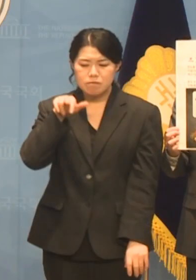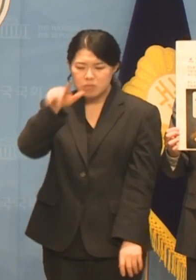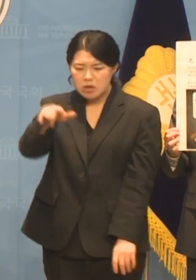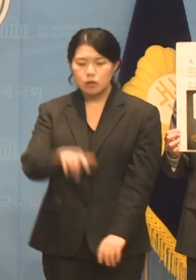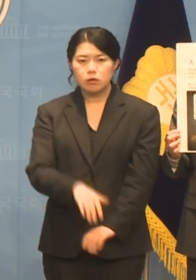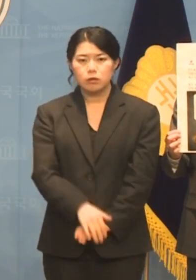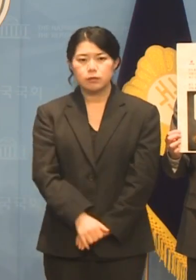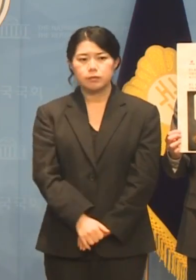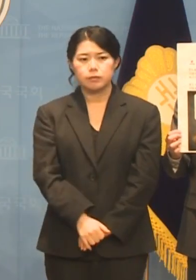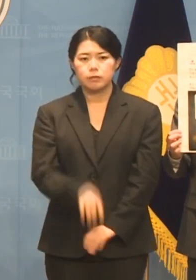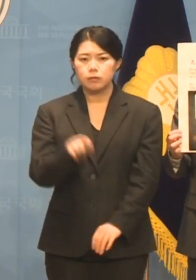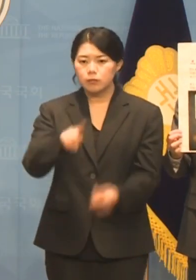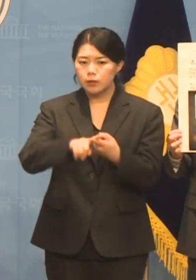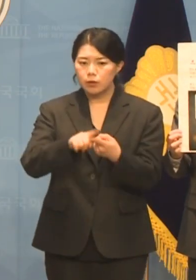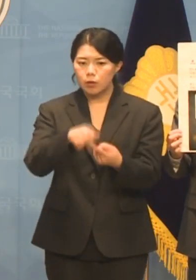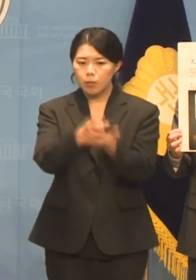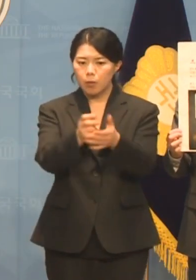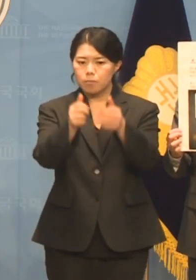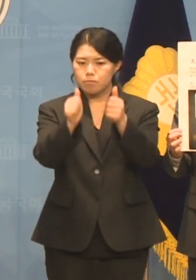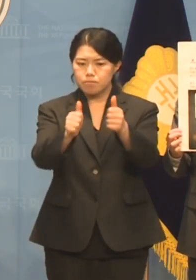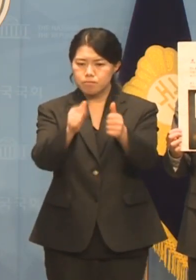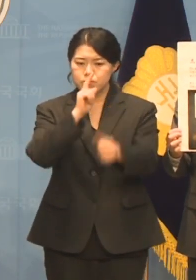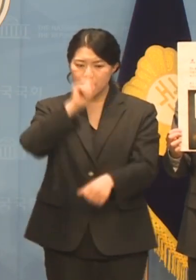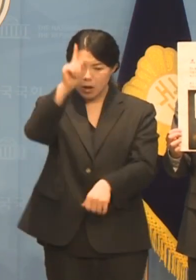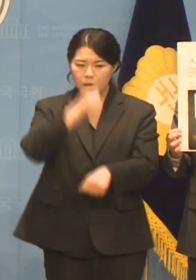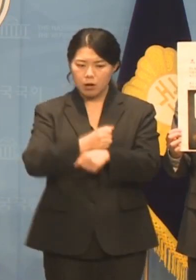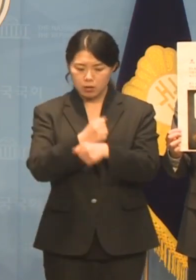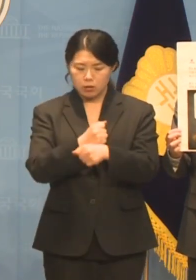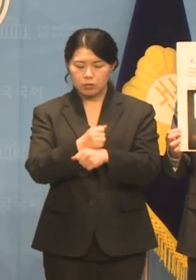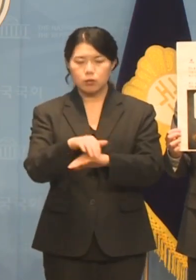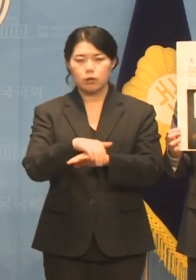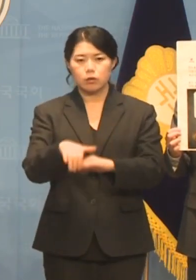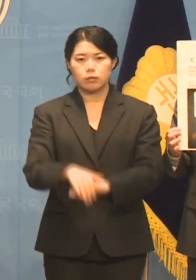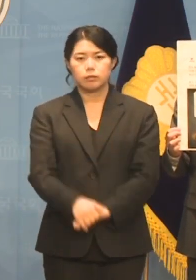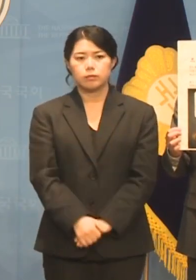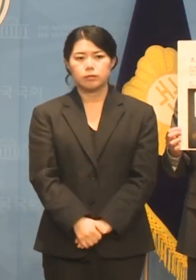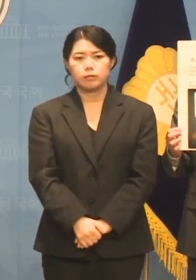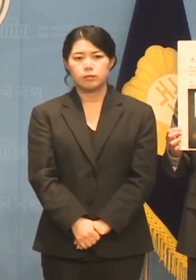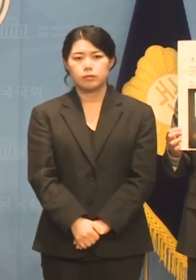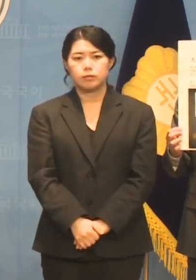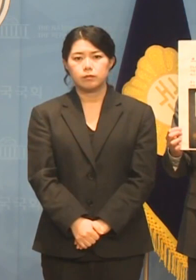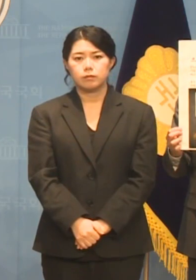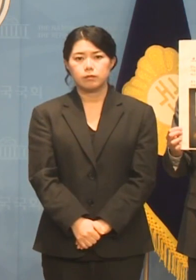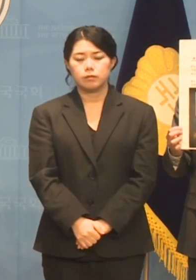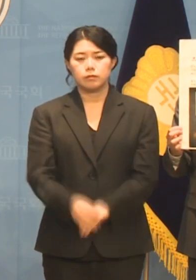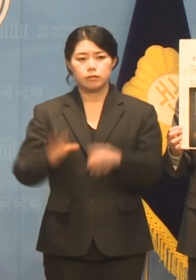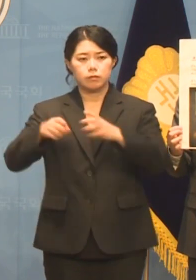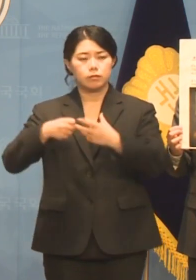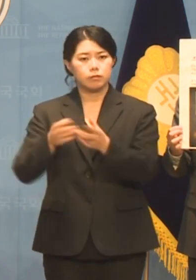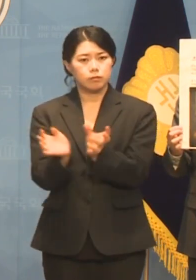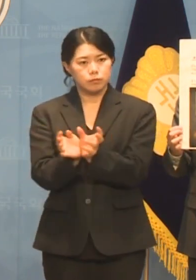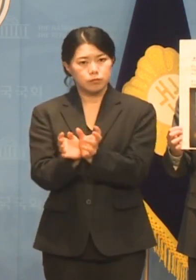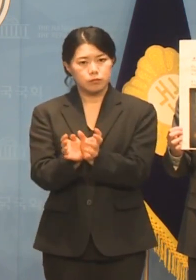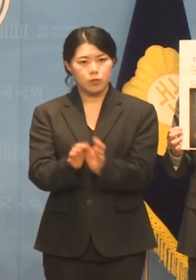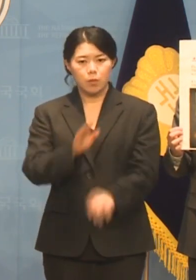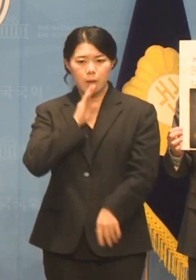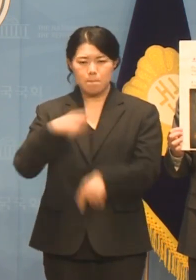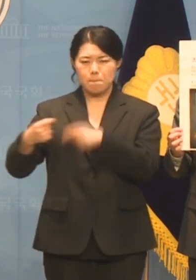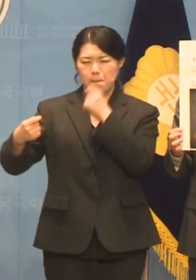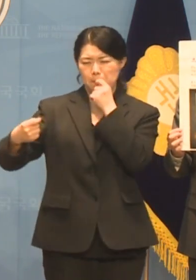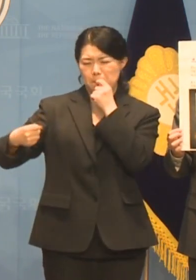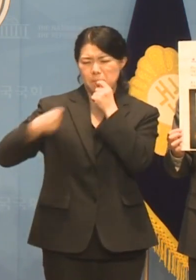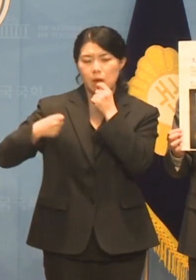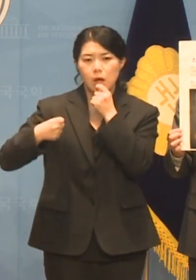지적하고요. 이에 대해서도 법적 대응을 하겠다는 말씀을 드립니다. 국민의힘이 극우의